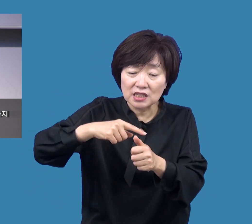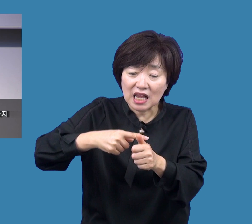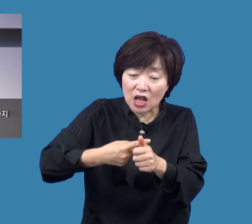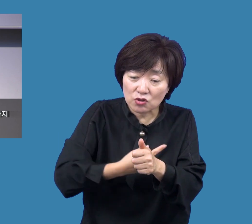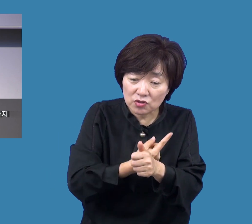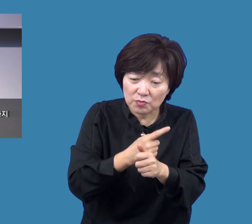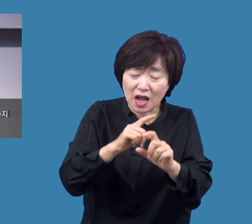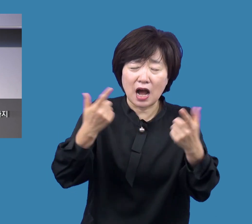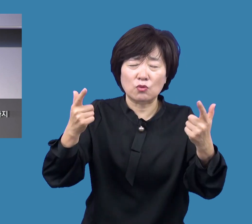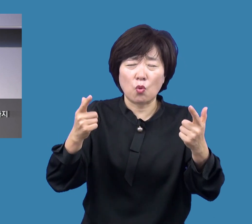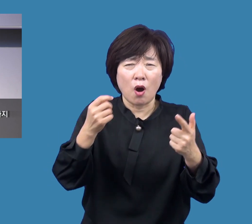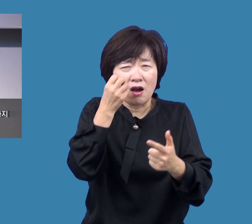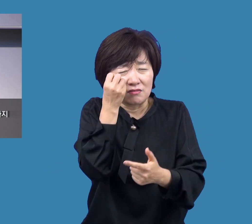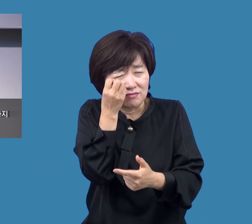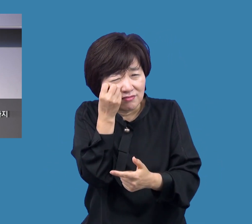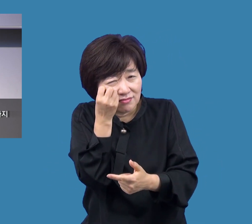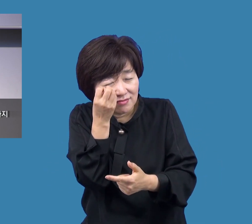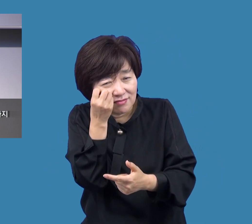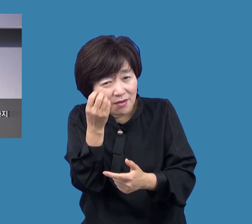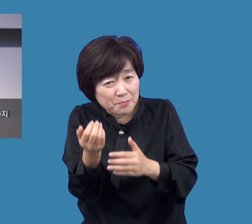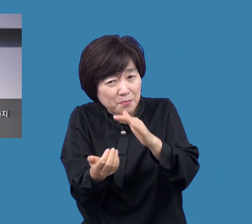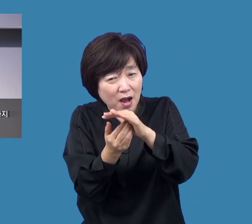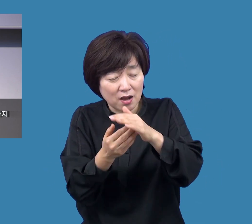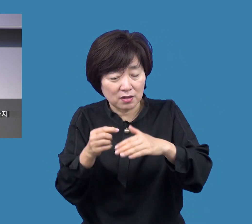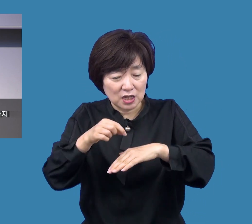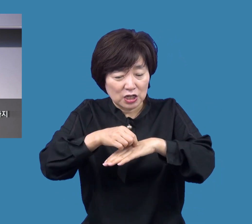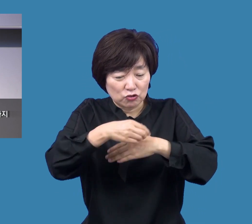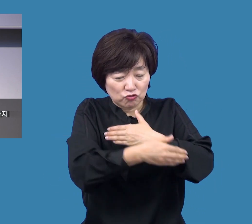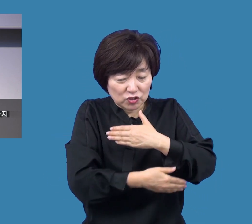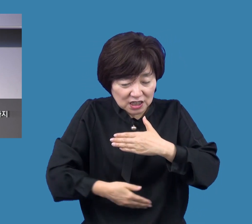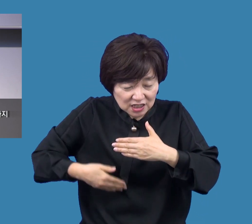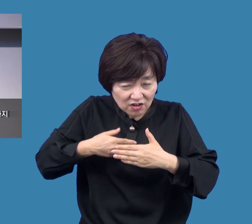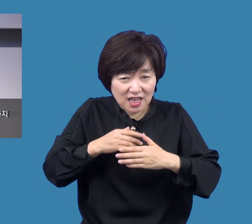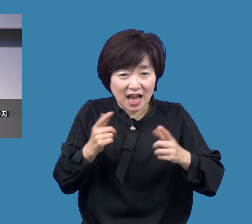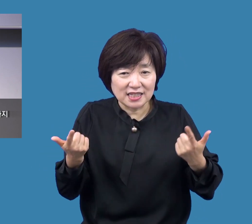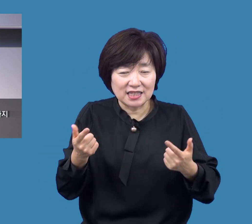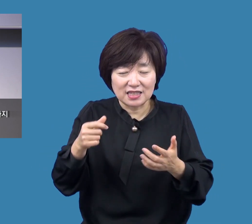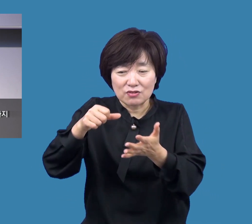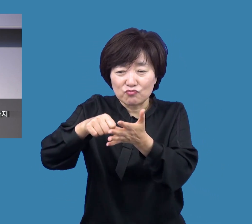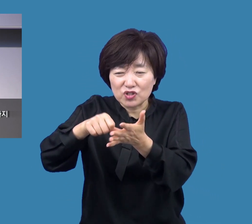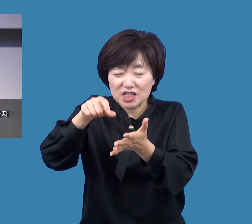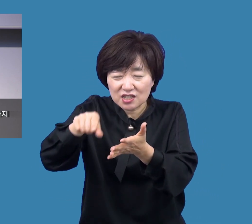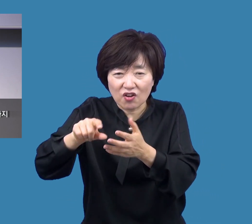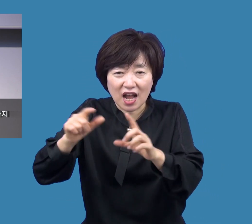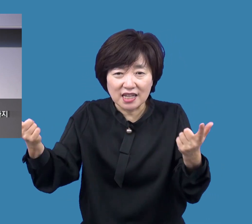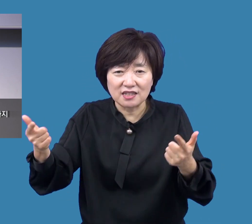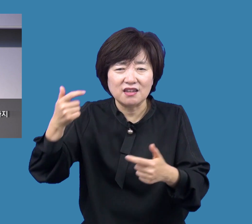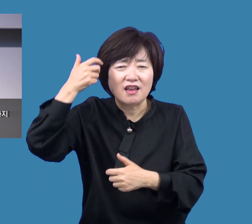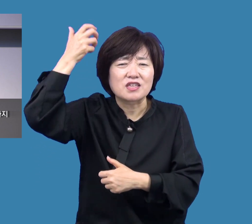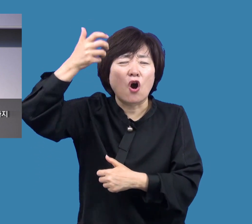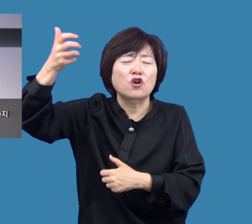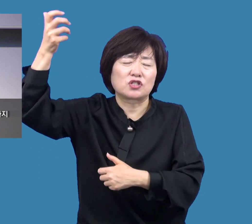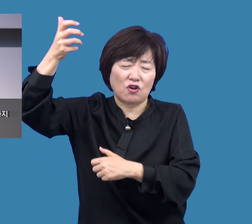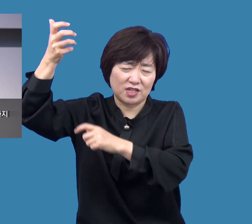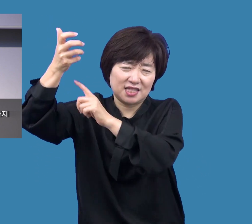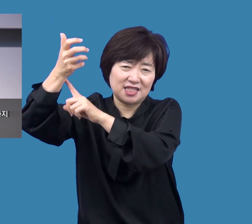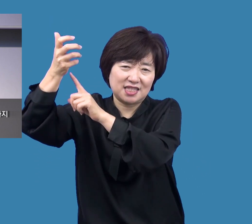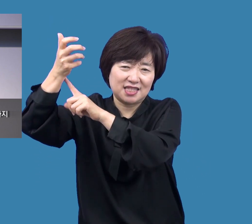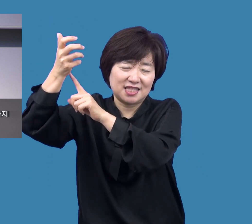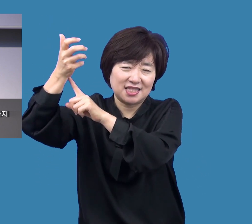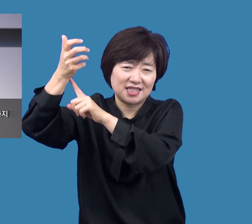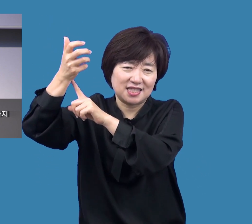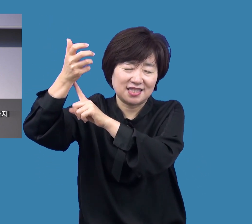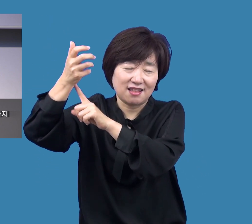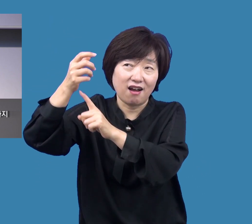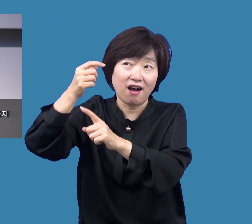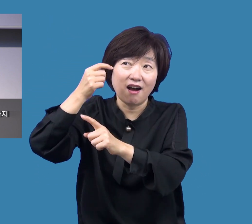초자연적인, 푸니마티코스인데 육체적이 아닌, 물질적이 아닌, 영적인, 초자연적인